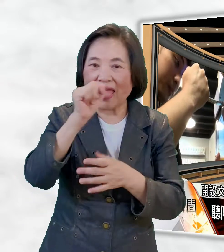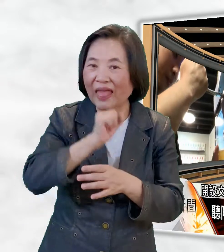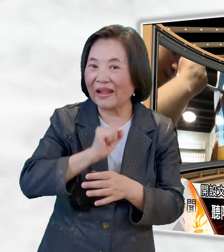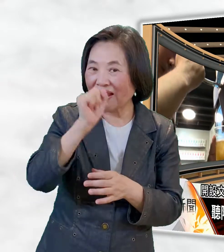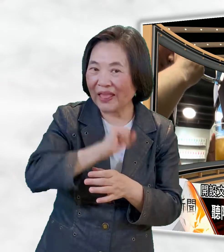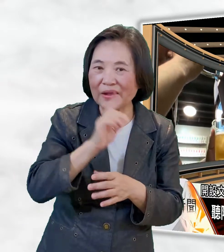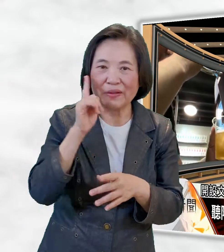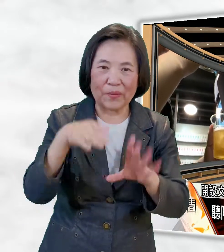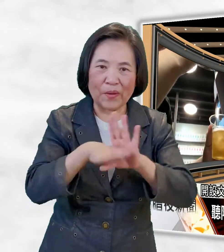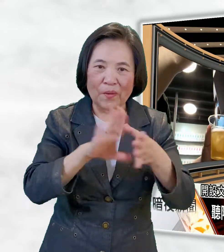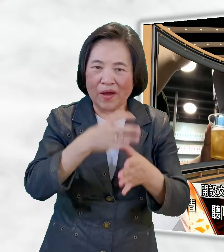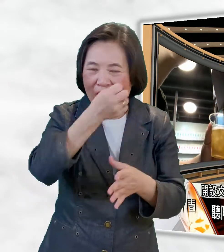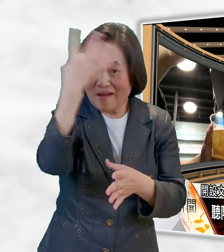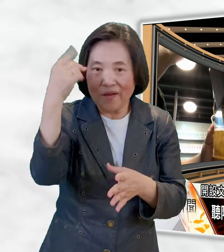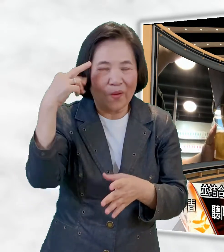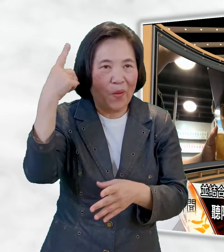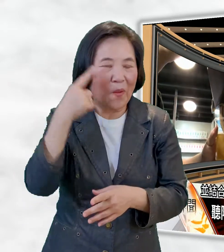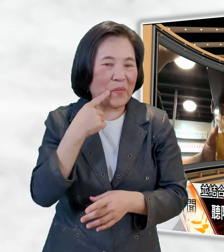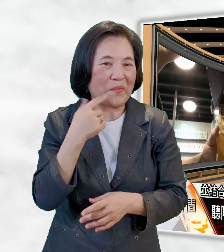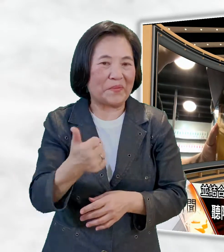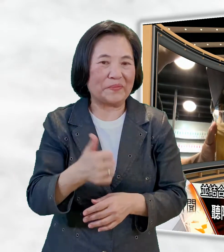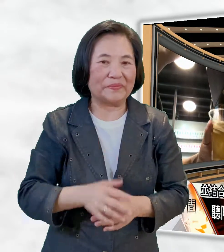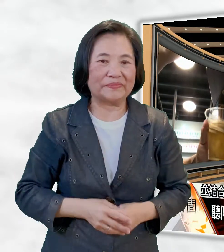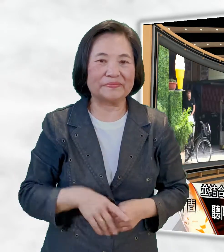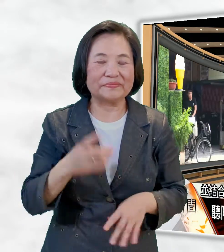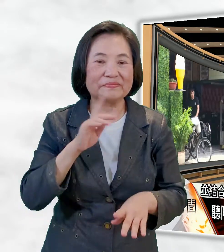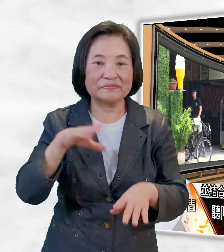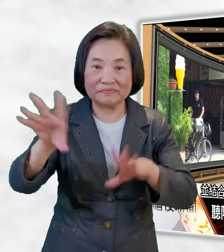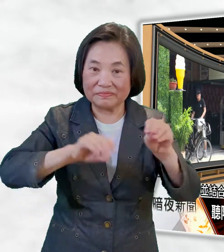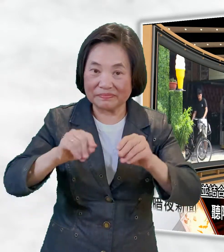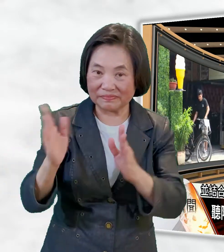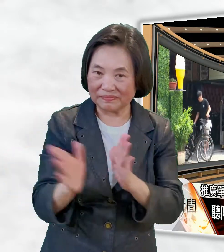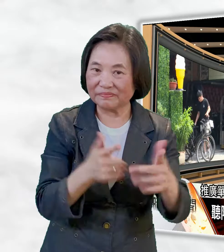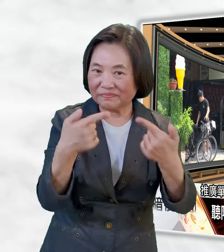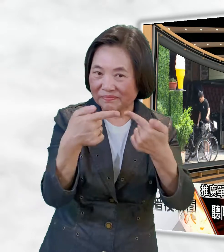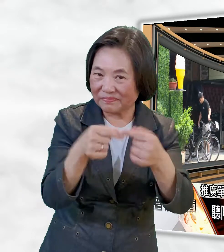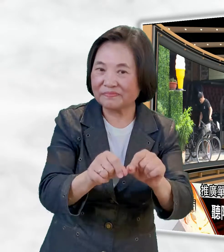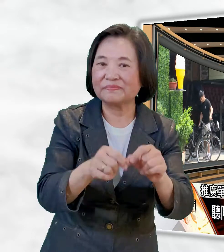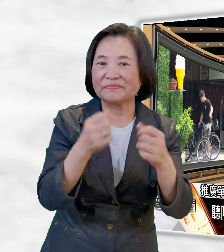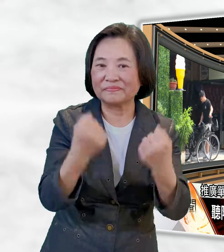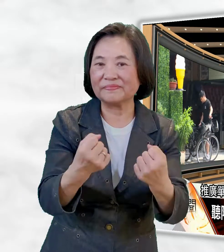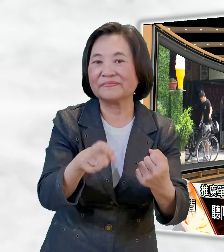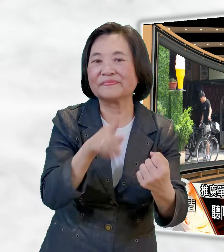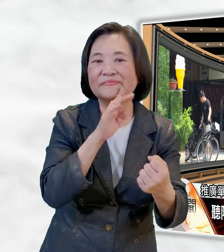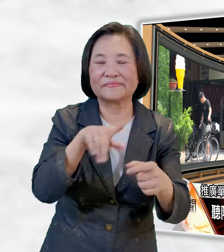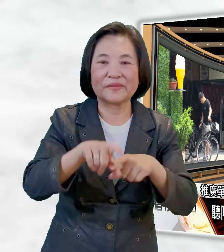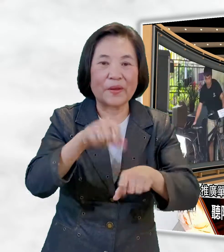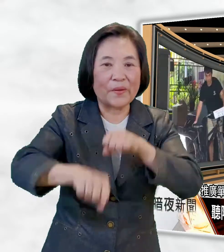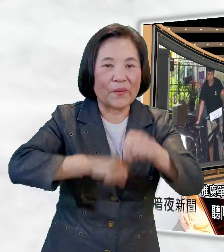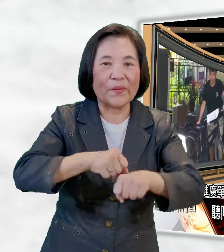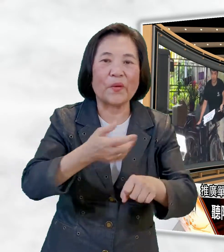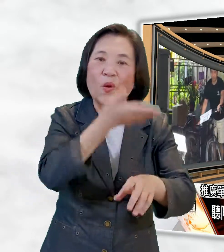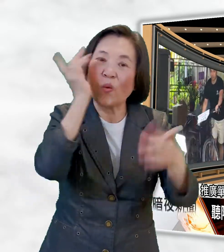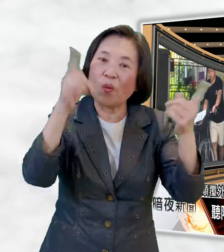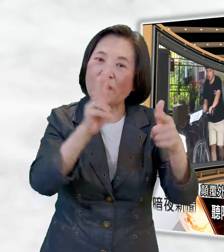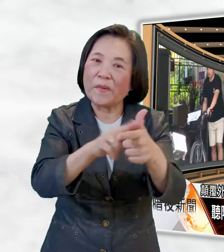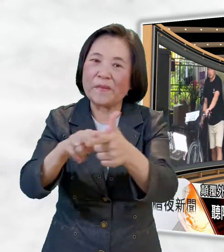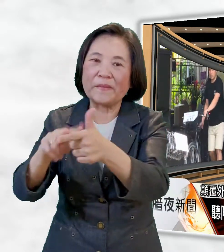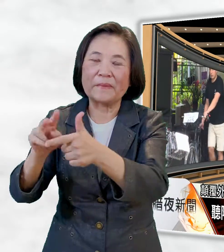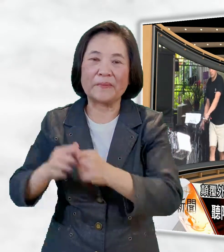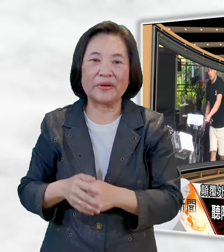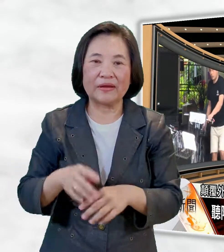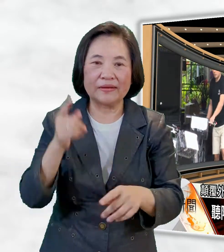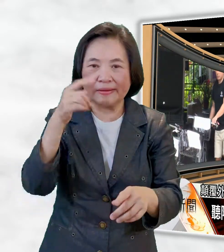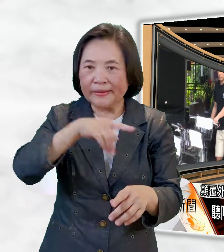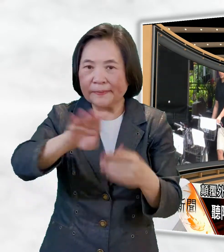文艺青年风格的松崎连点，特别团菜铁子人结合起来，来推广此行茶土南小旅行，来